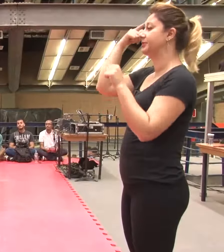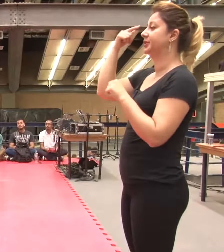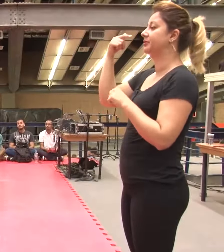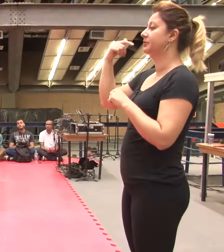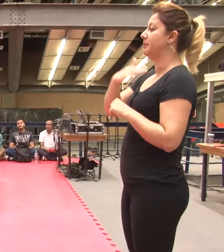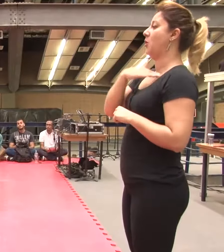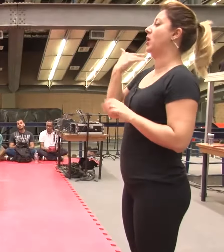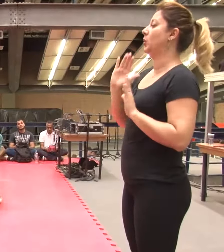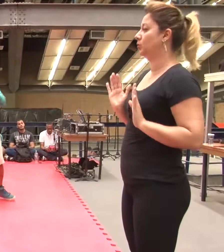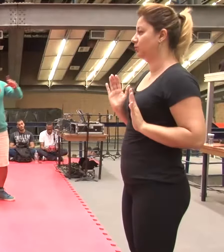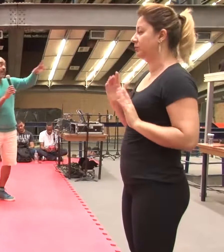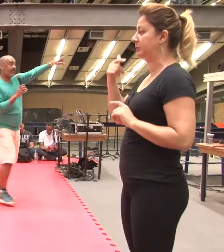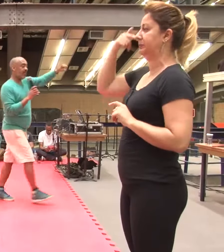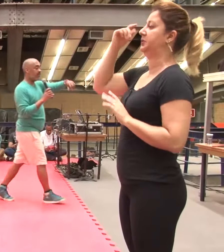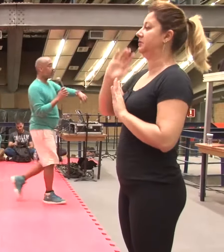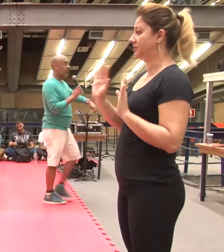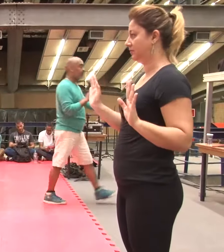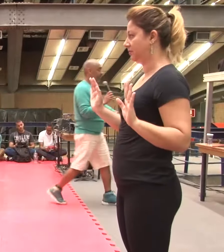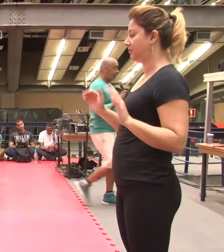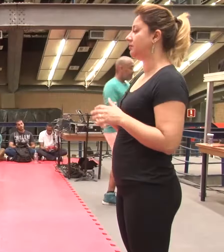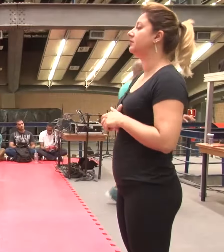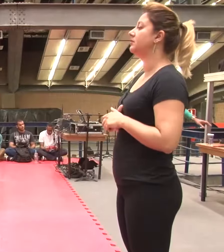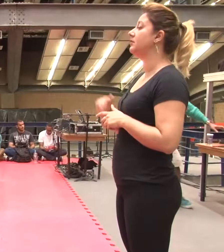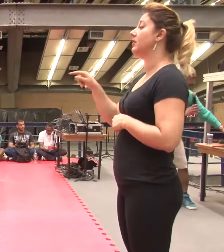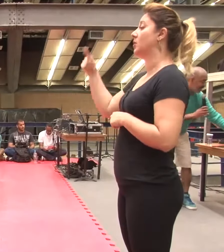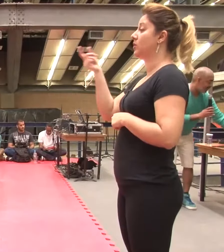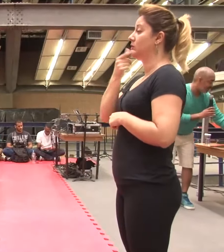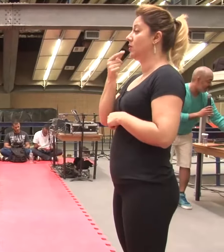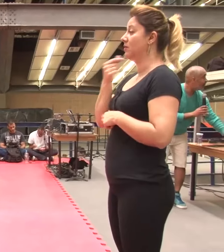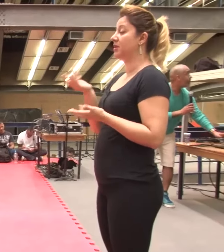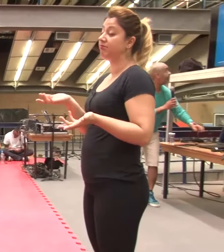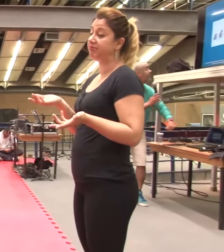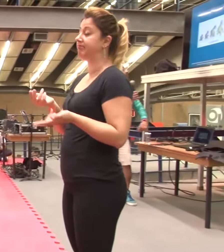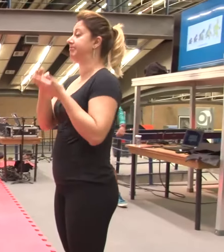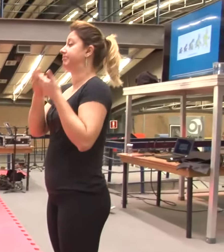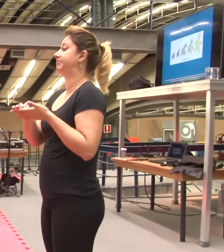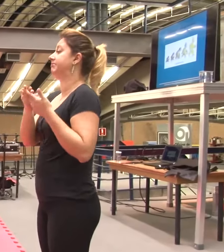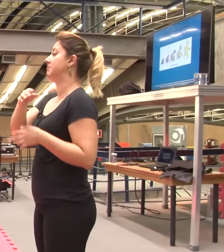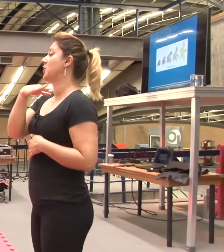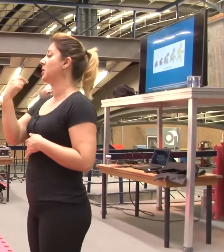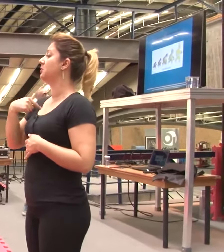sequer sabia que estava nesse grande jogo. Vamos a outra imagem.